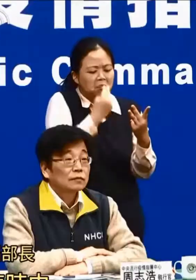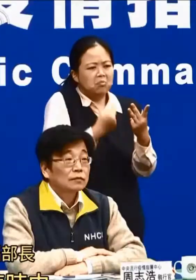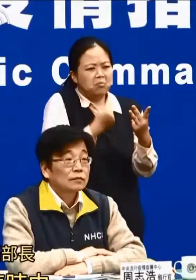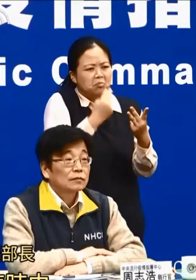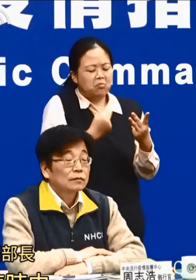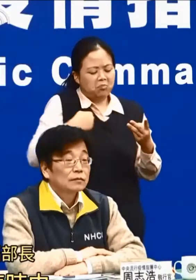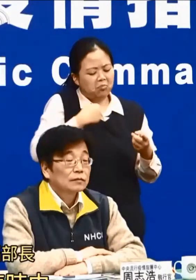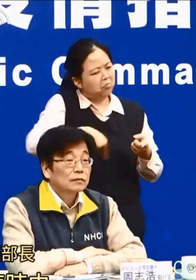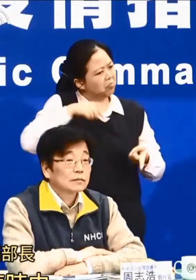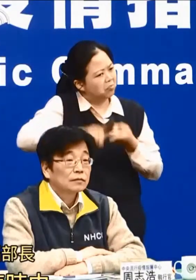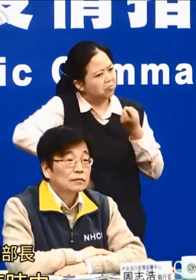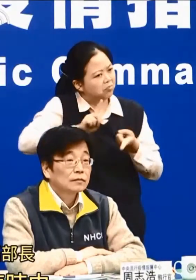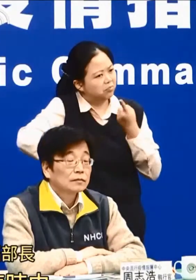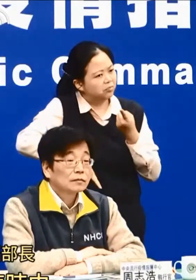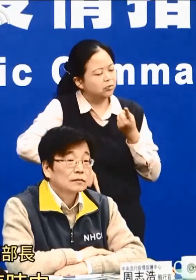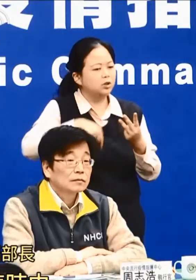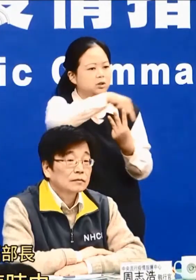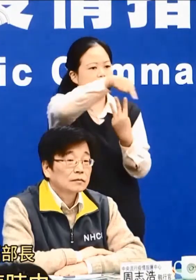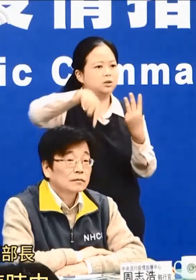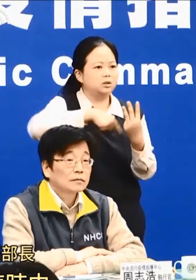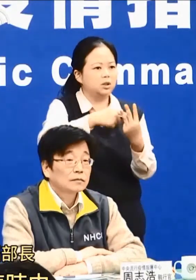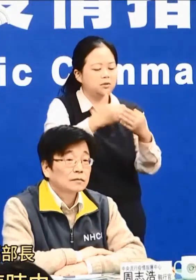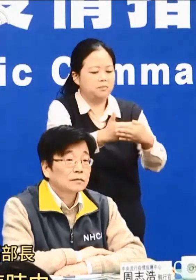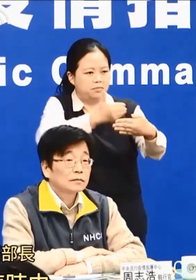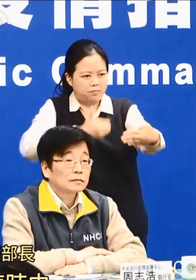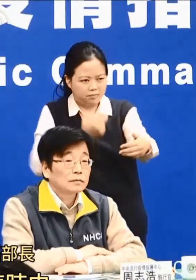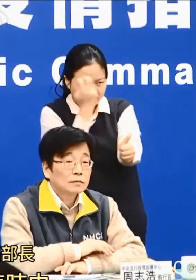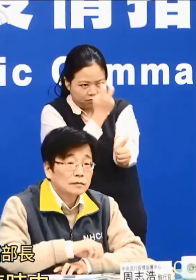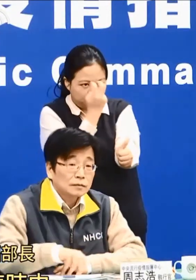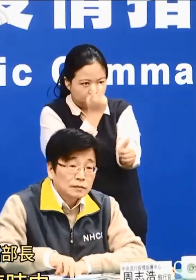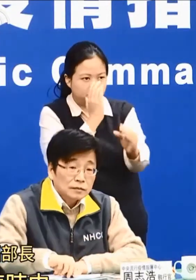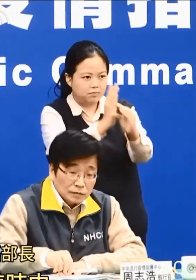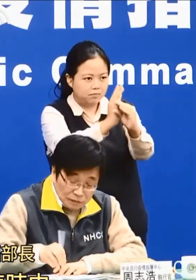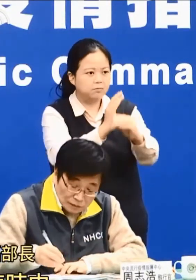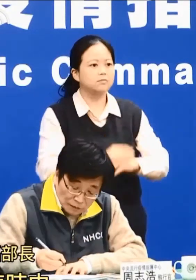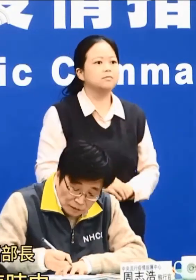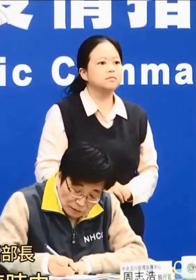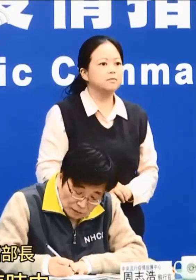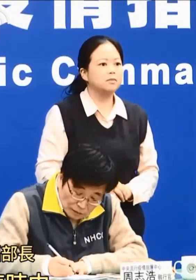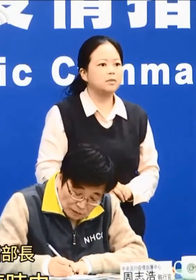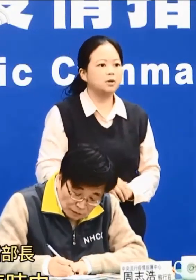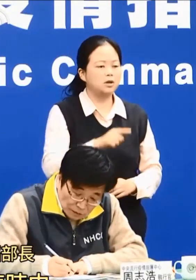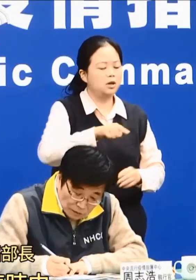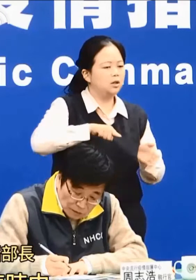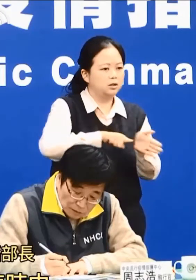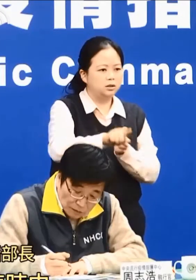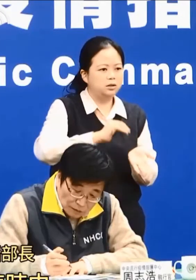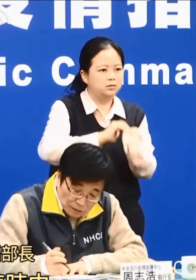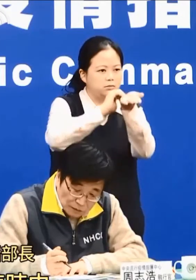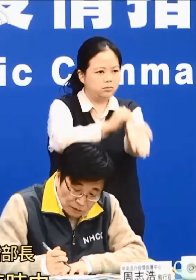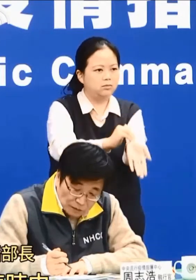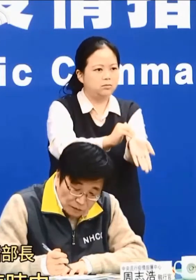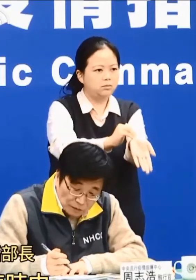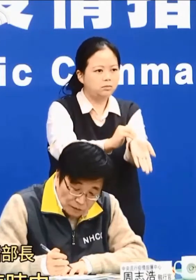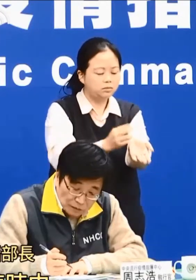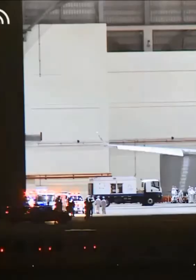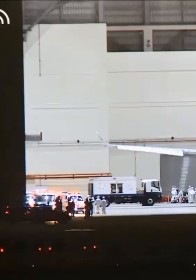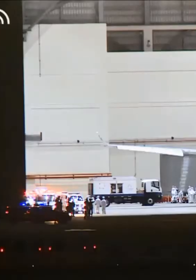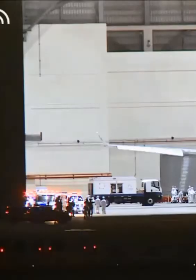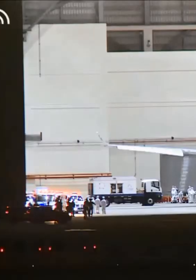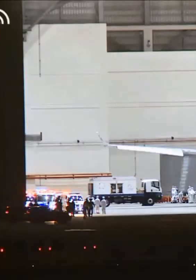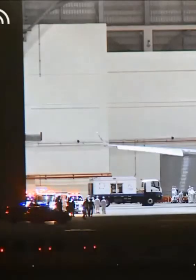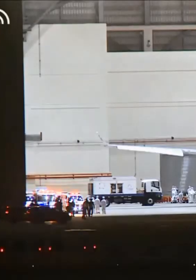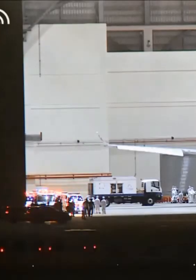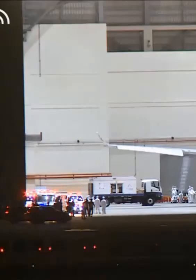た子供以外の3人は3月室で隔離され審査を受けて